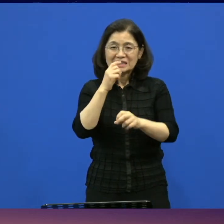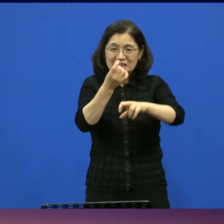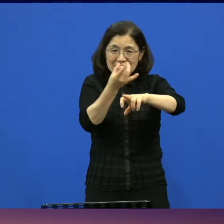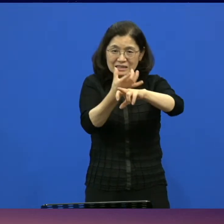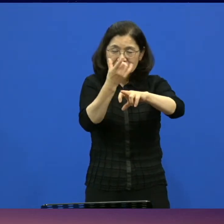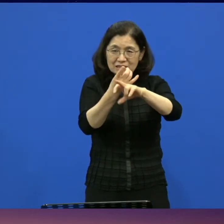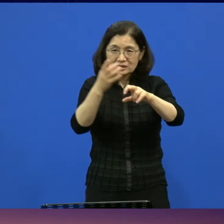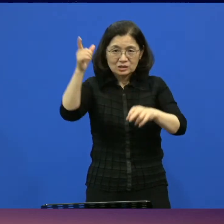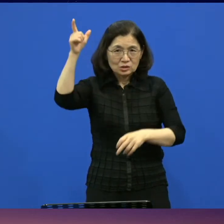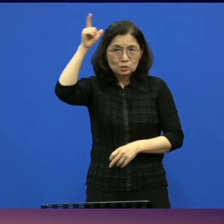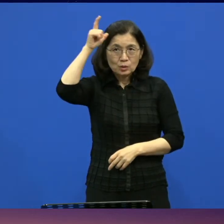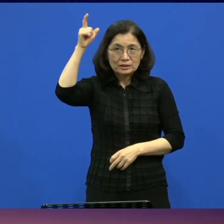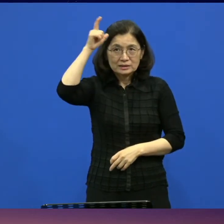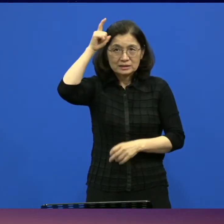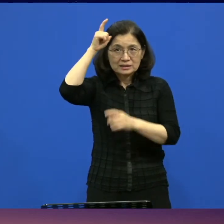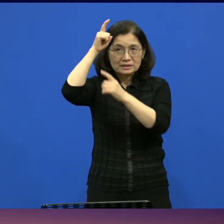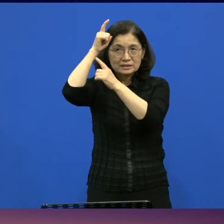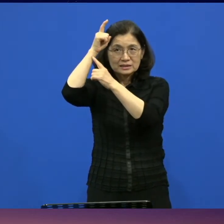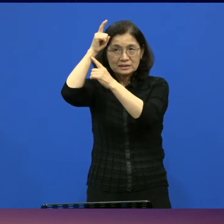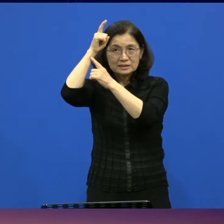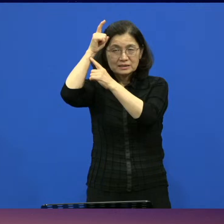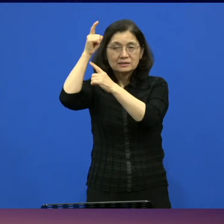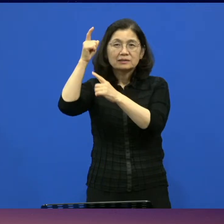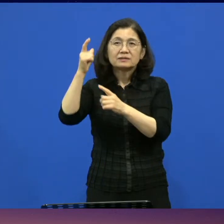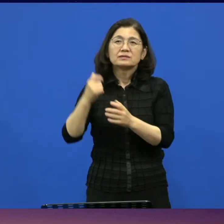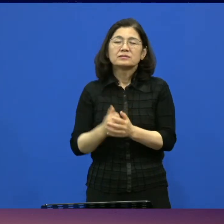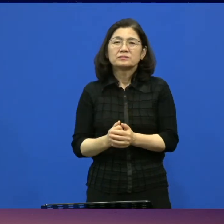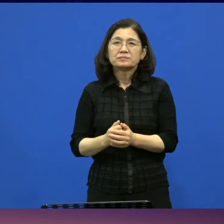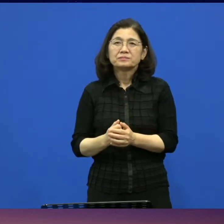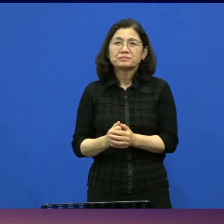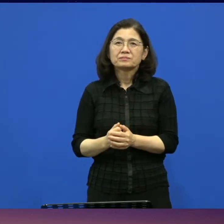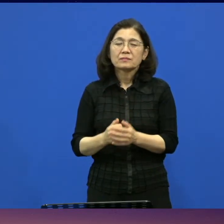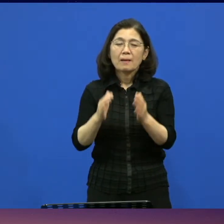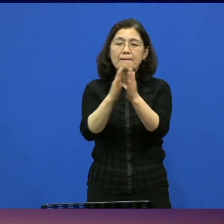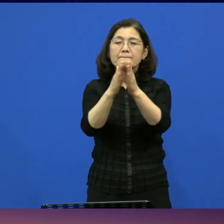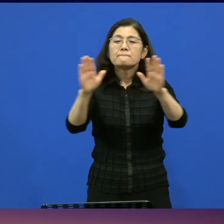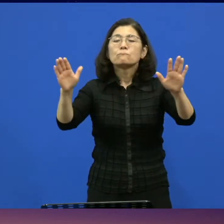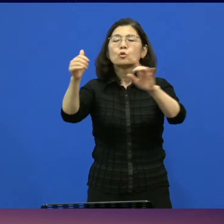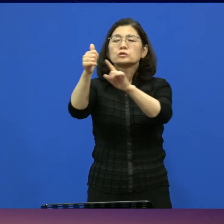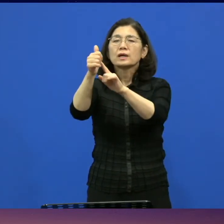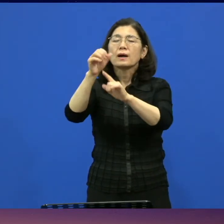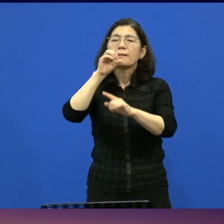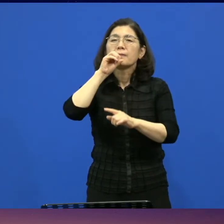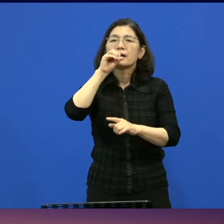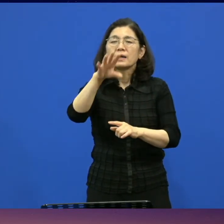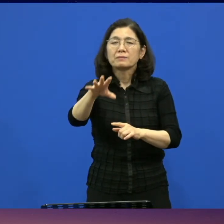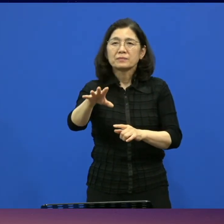모세가 구한 것은 딱 하나예요. 당신의 영광을 내게 보여주십시오.